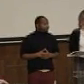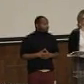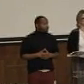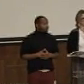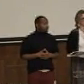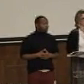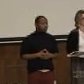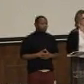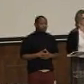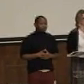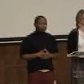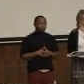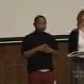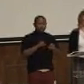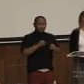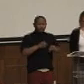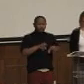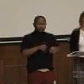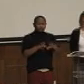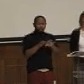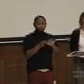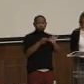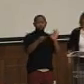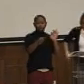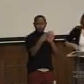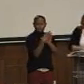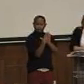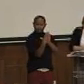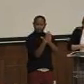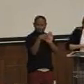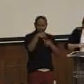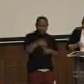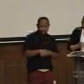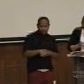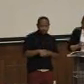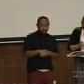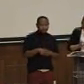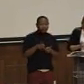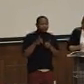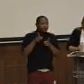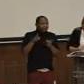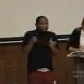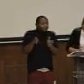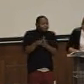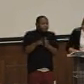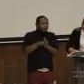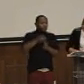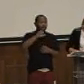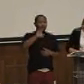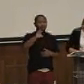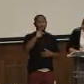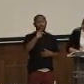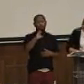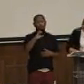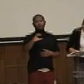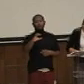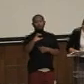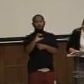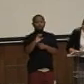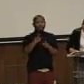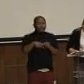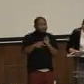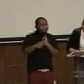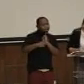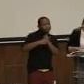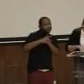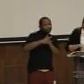O modelo de educação à distância que nós temos hoje no Instituto é aquele praticado pelo ETEC, uma modalidade de Pronatec